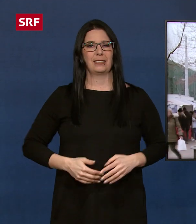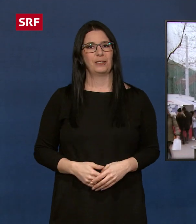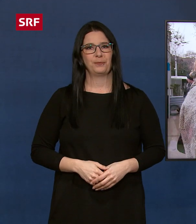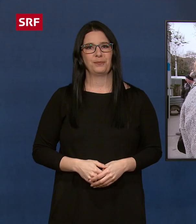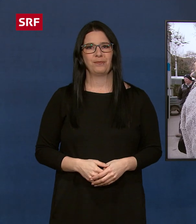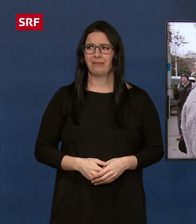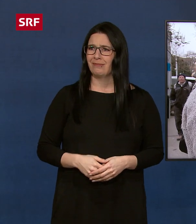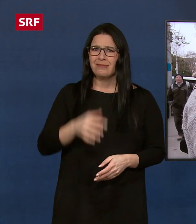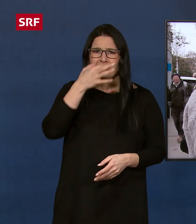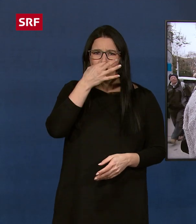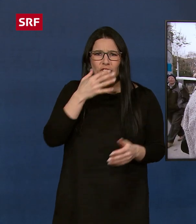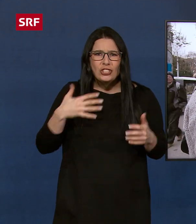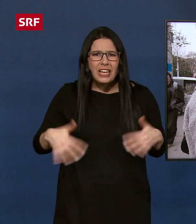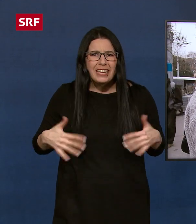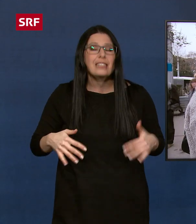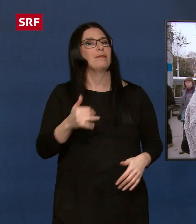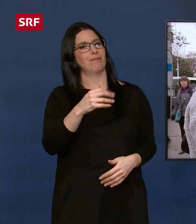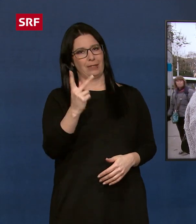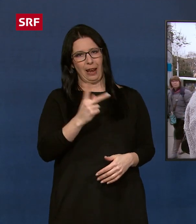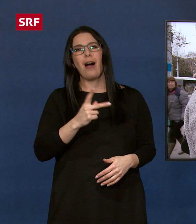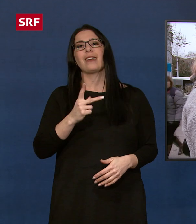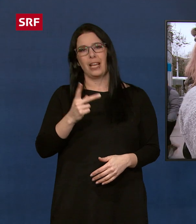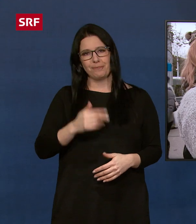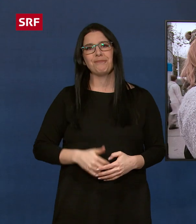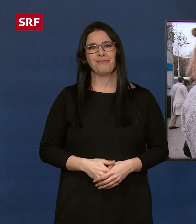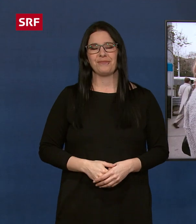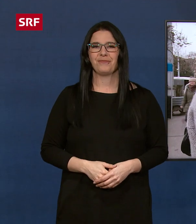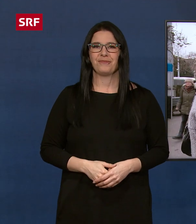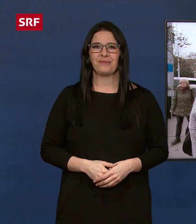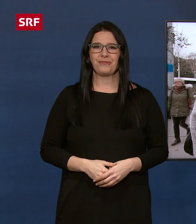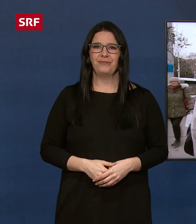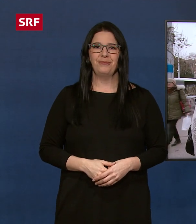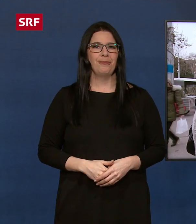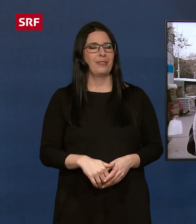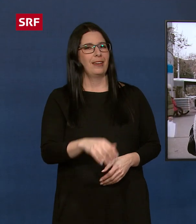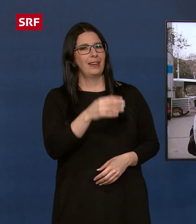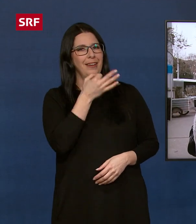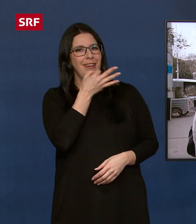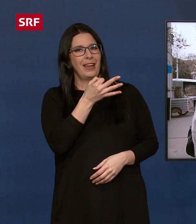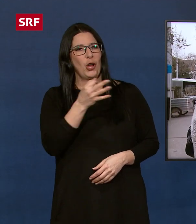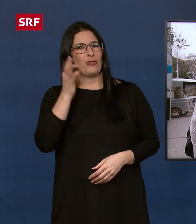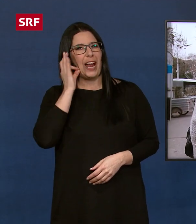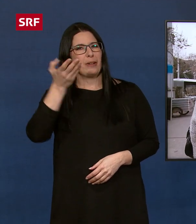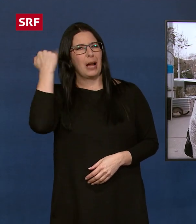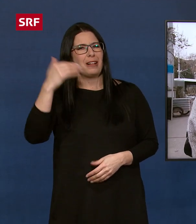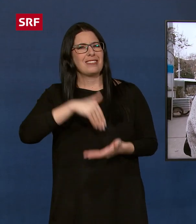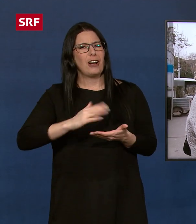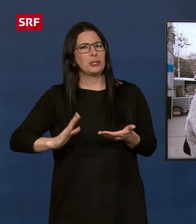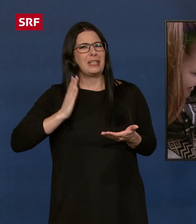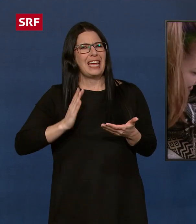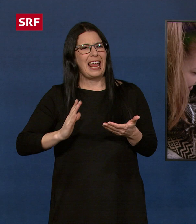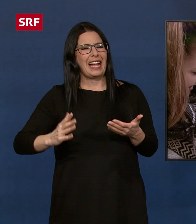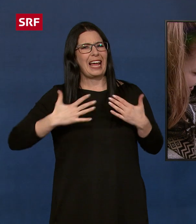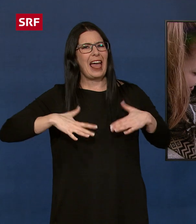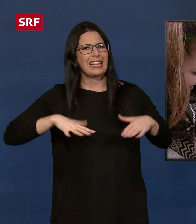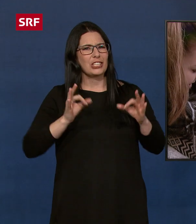gegangen. Der hat wahrscheinlich mega gestunken. Dementsprechend hat es geschmeckt. Und die Frauen hatten da noch etwas sehr Spezielles an, gell?